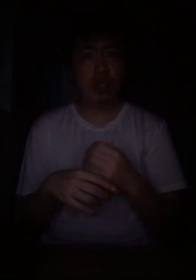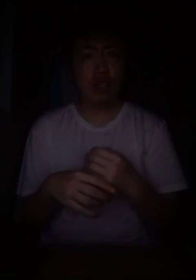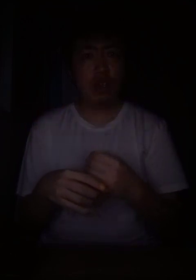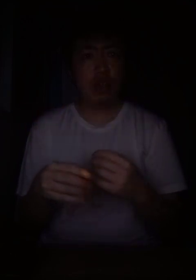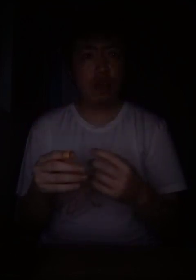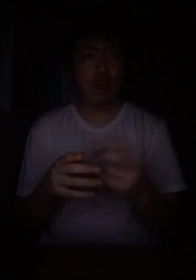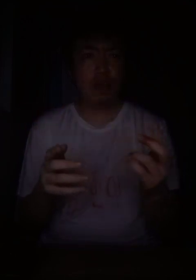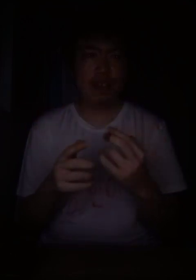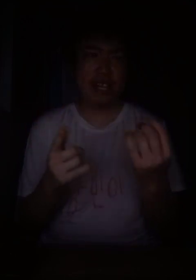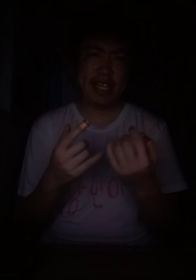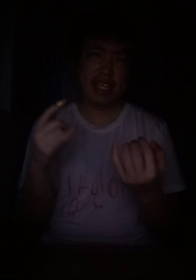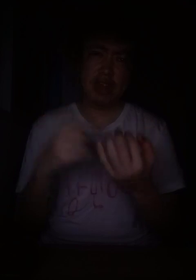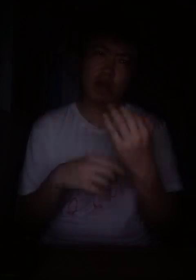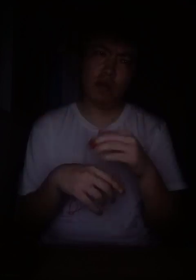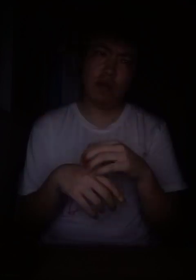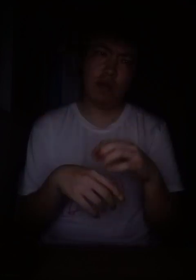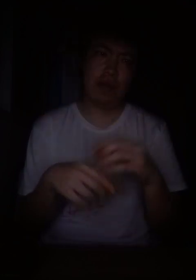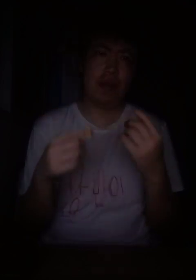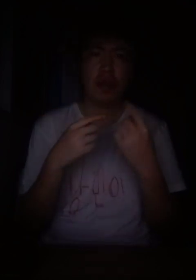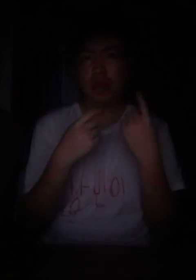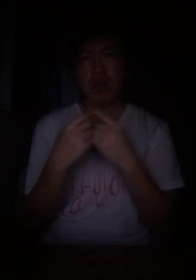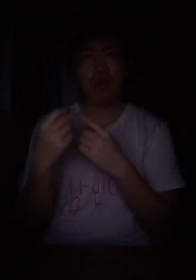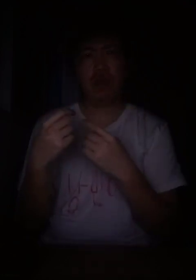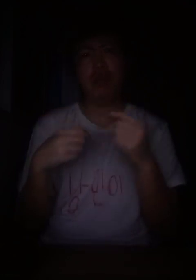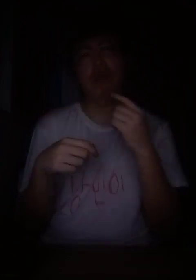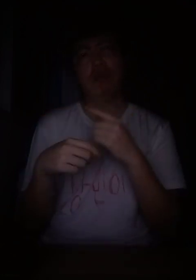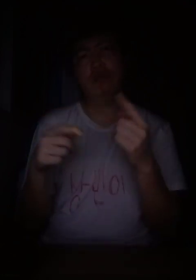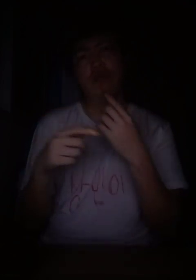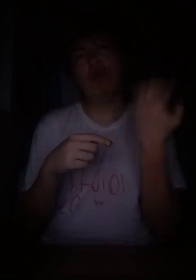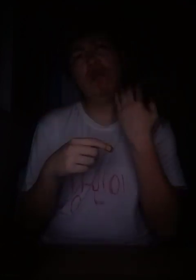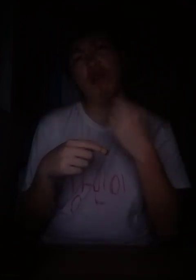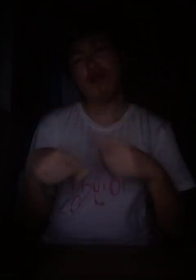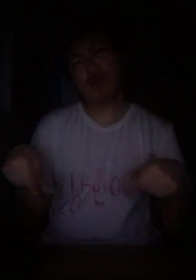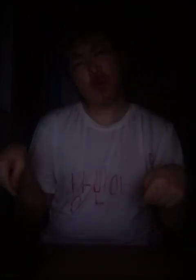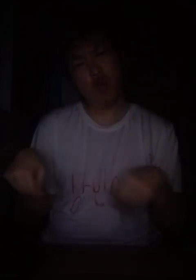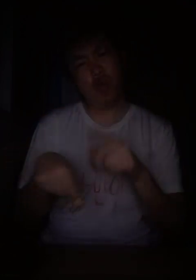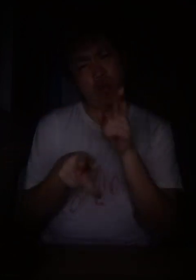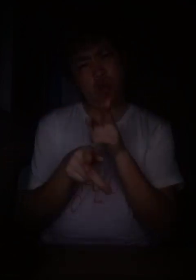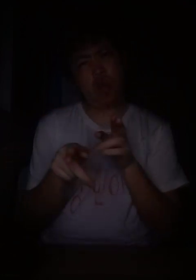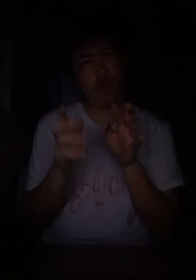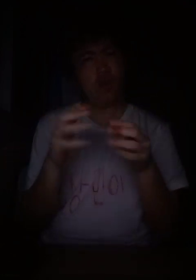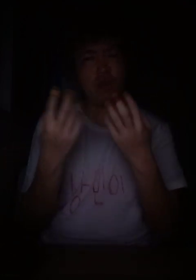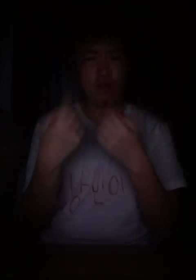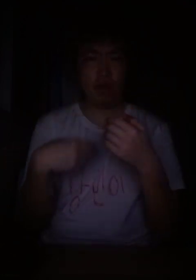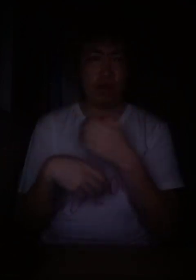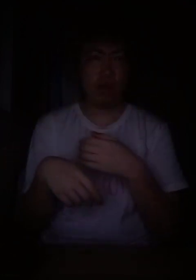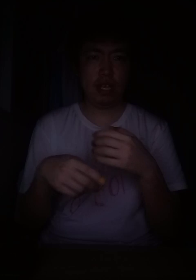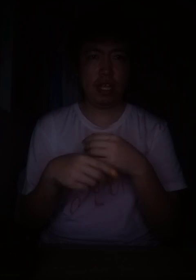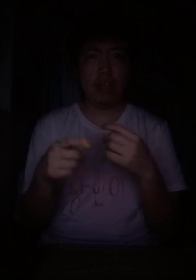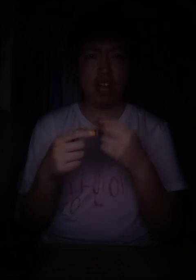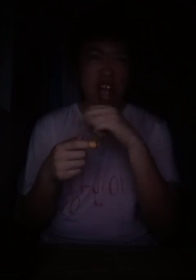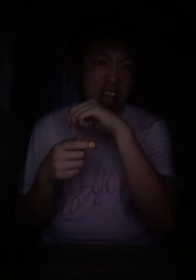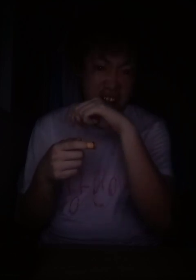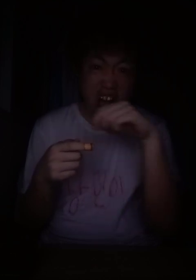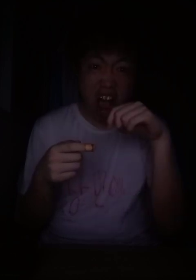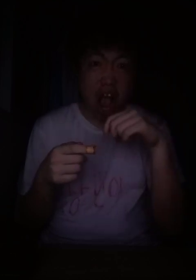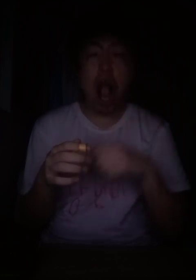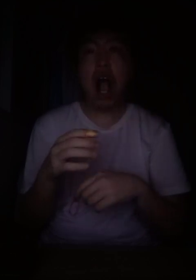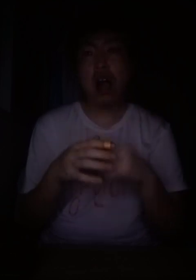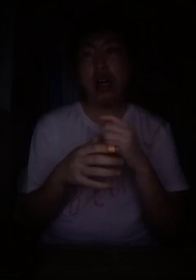사체가 보였고 겨울이는 이제 목 부분이랑 꼬리 부분, 몸통 부분 이렇게 다 물려 있어서 엄청